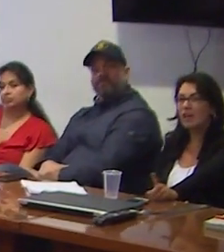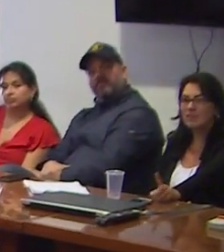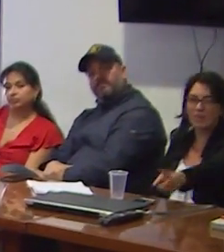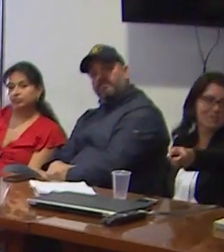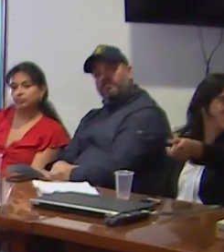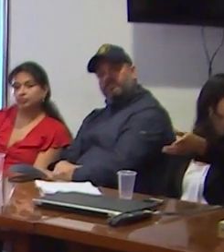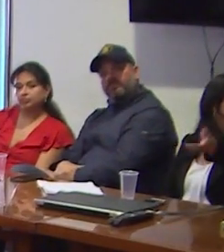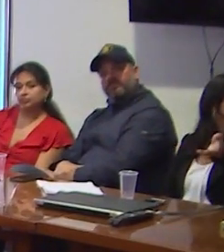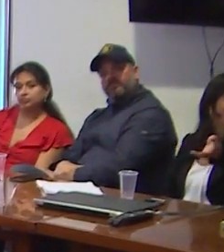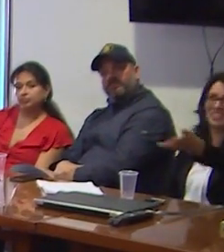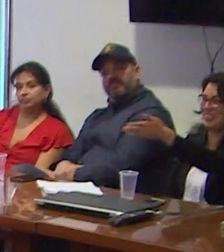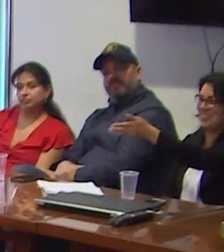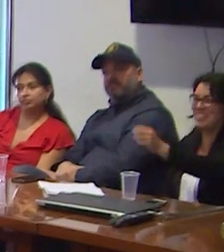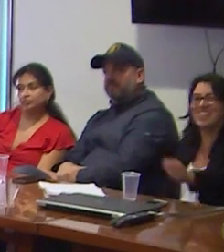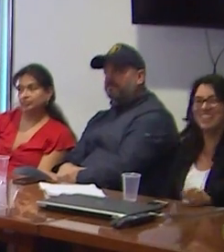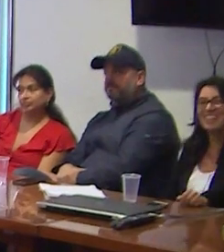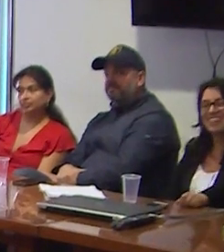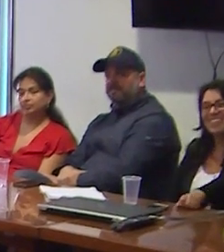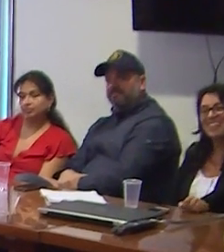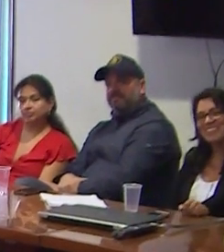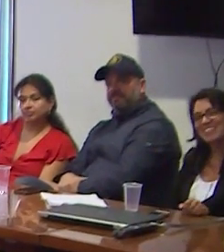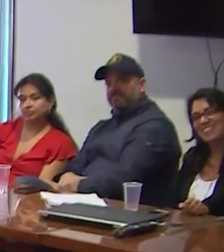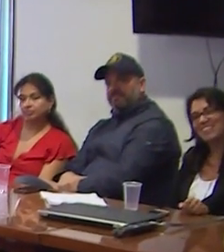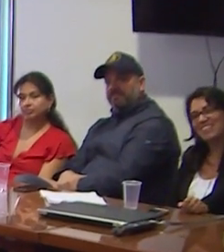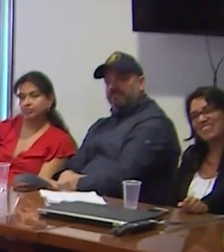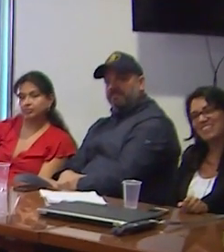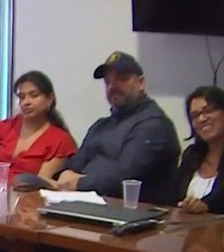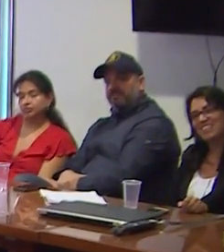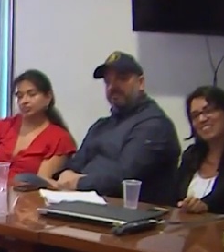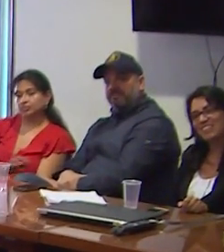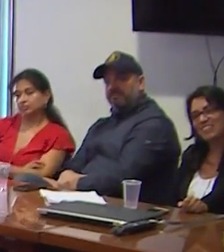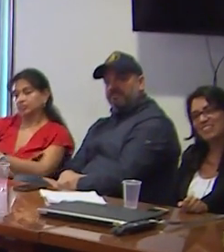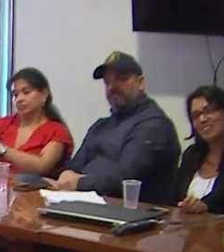Una propuesta que…